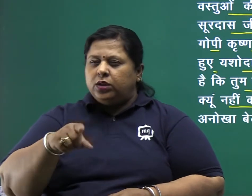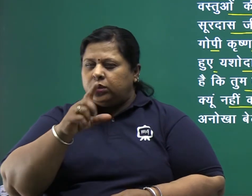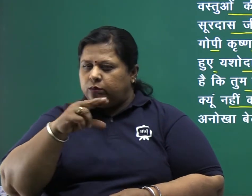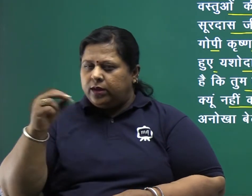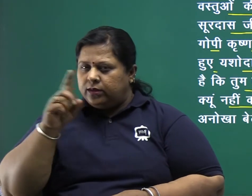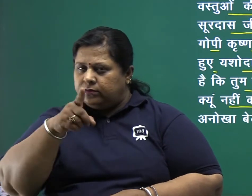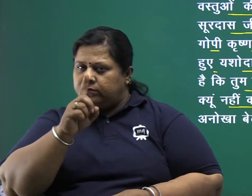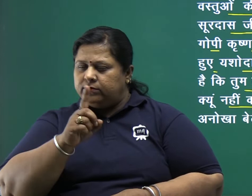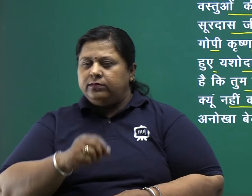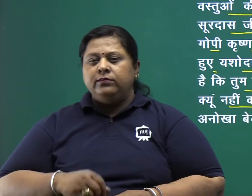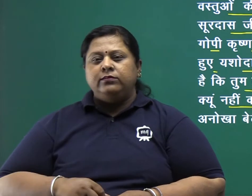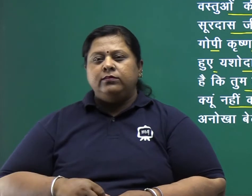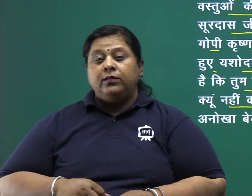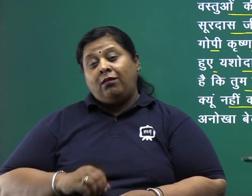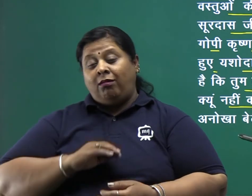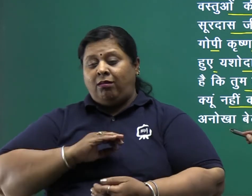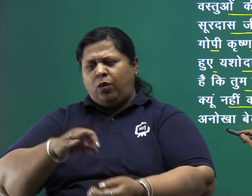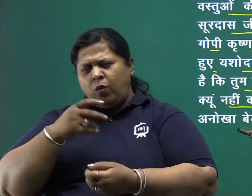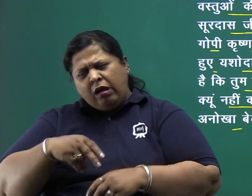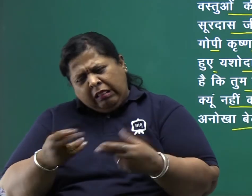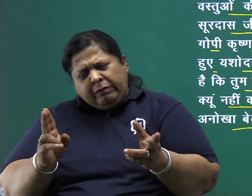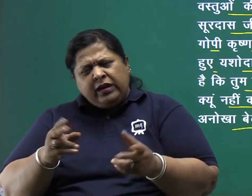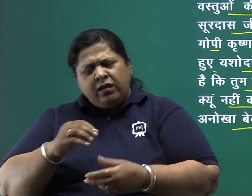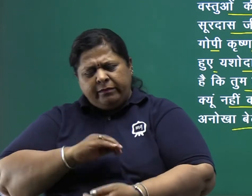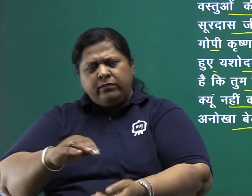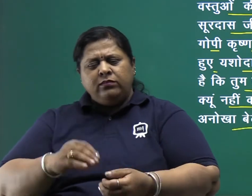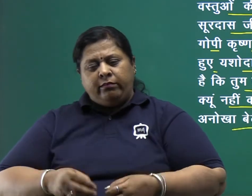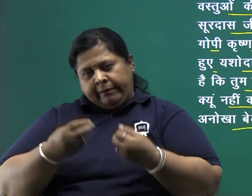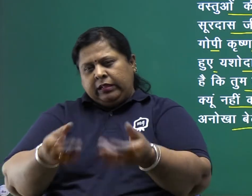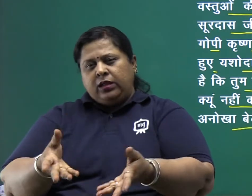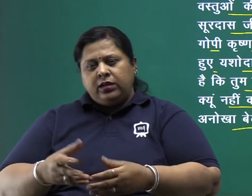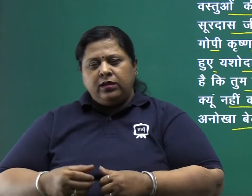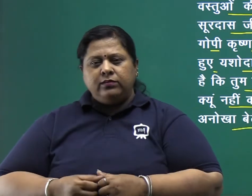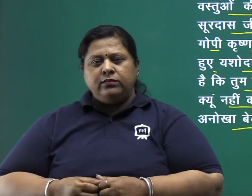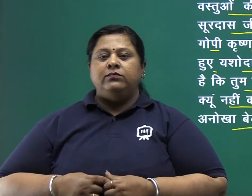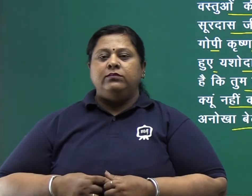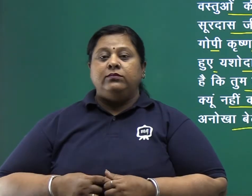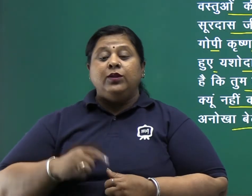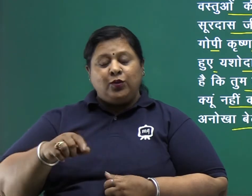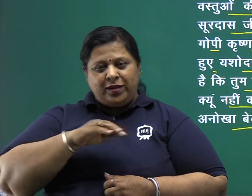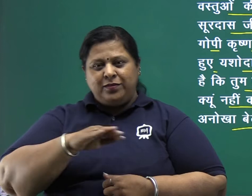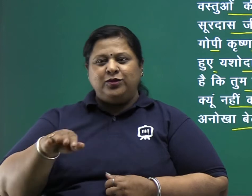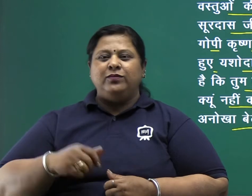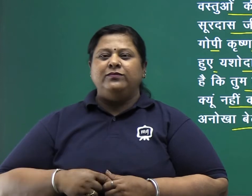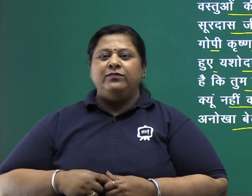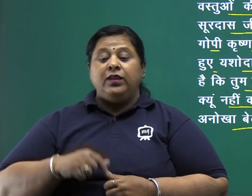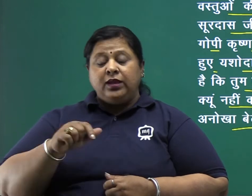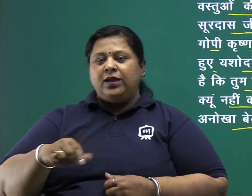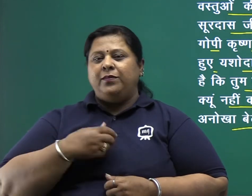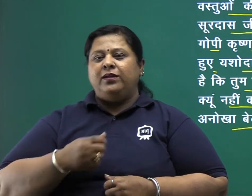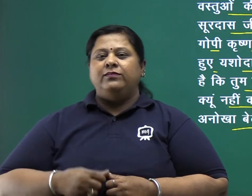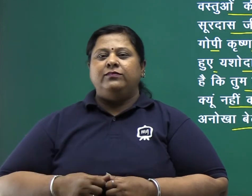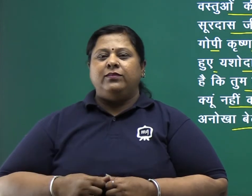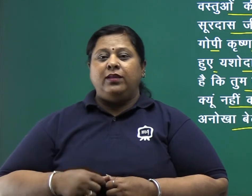तुमने अनोखा बेटा पैदा किया है। तो प्यारे बच्चों, यहाँ